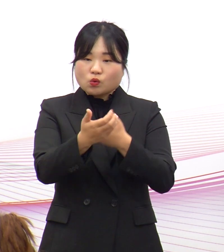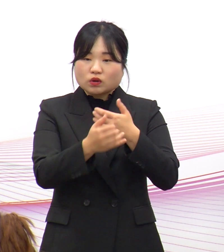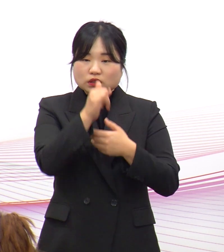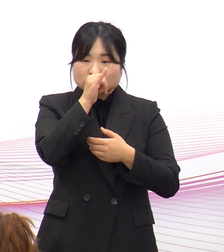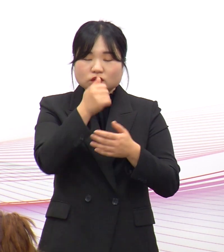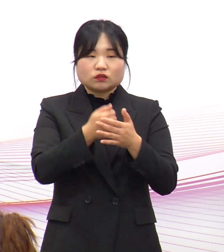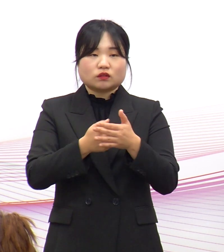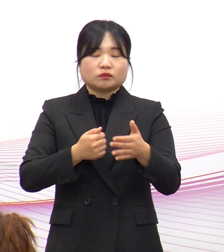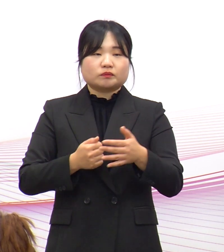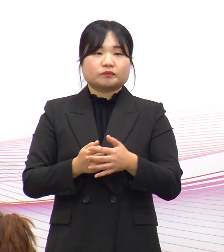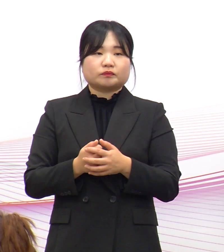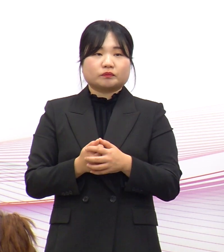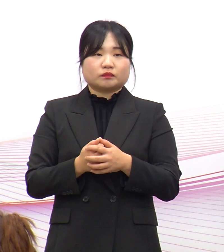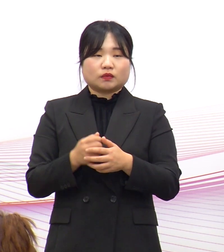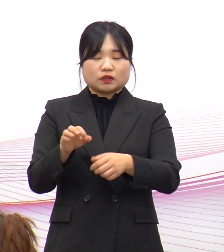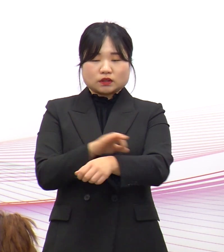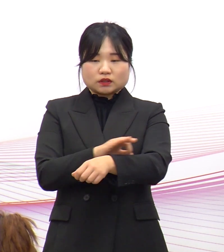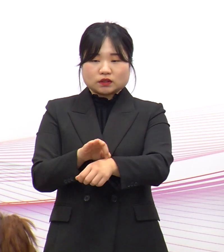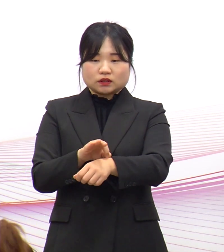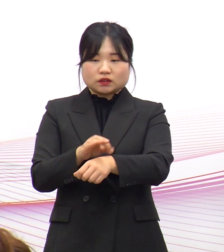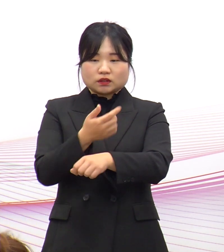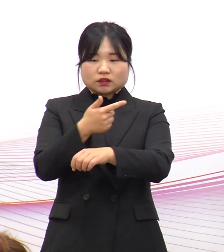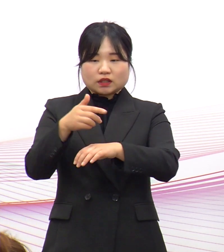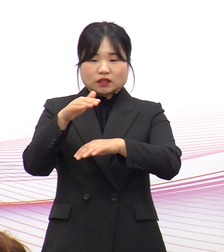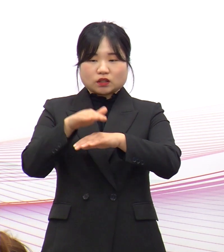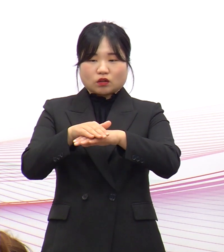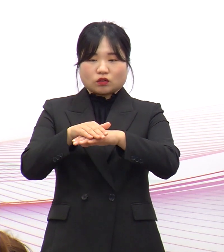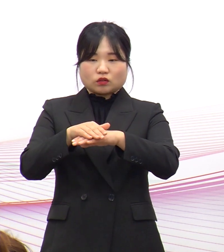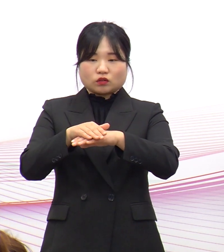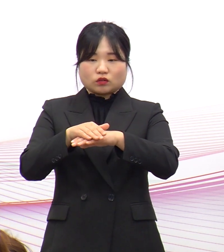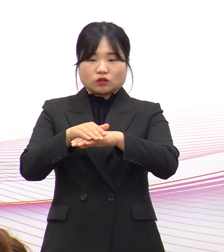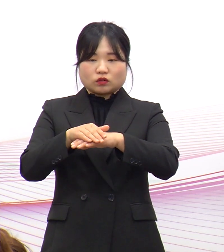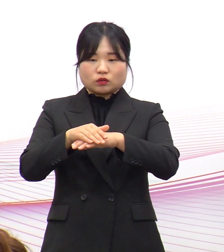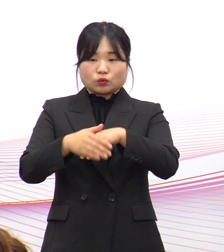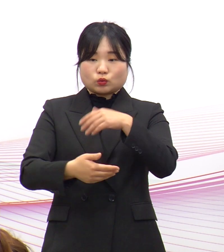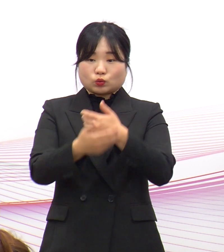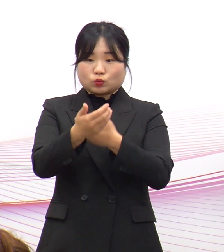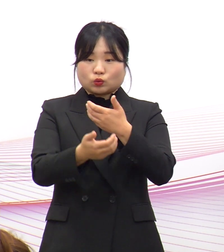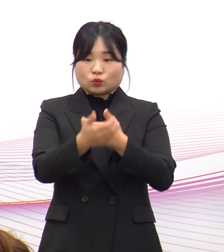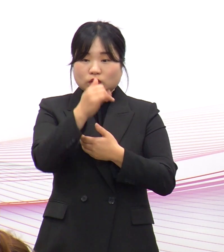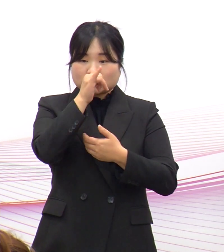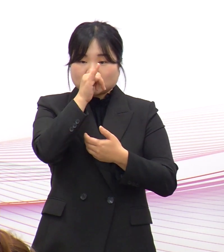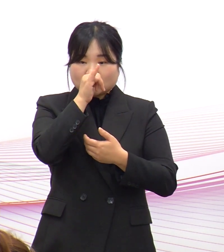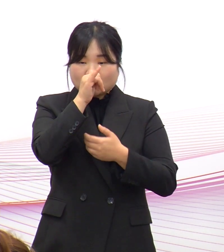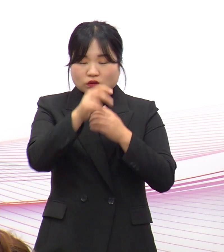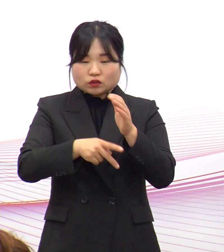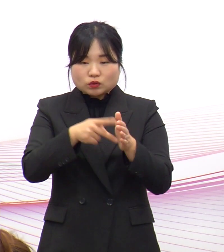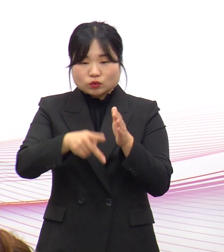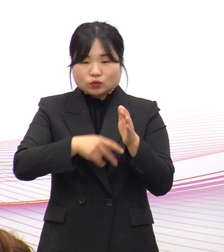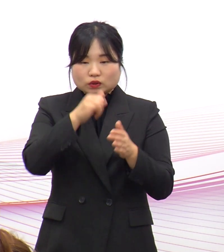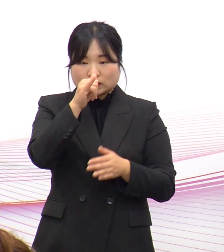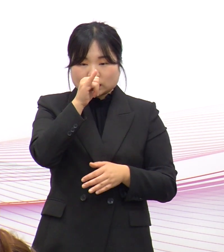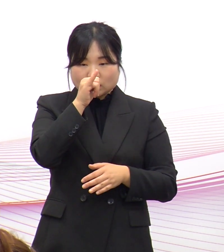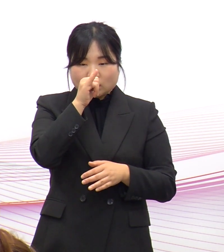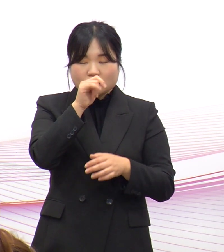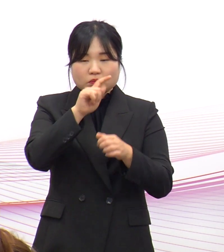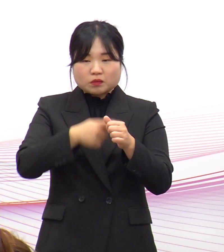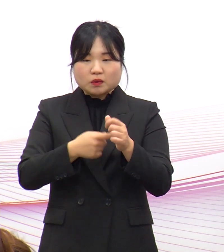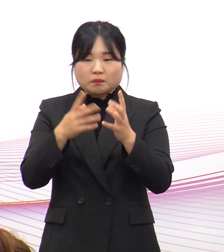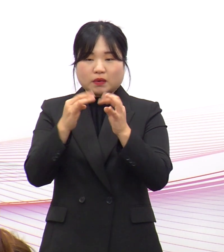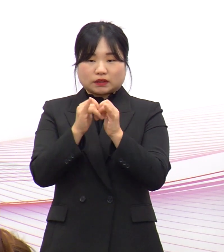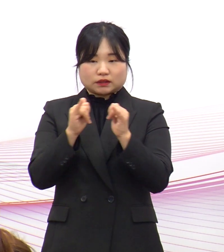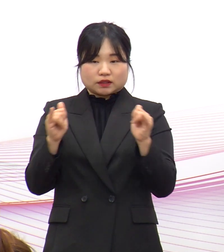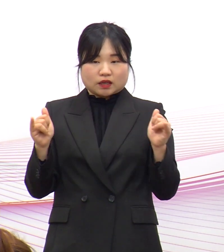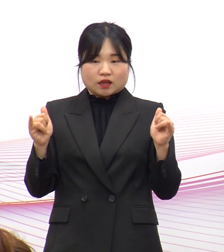이 다리는 특히 저 대전을 지나는 경부고속도로, 경부고속철도 지나는 많은